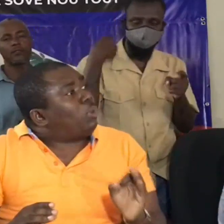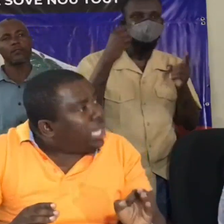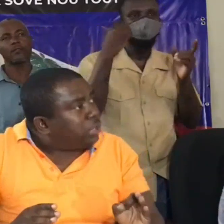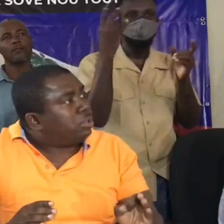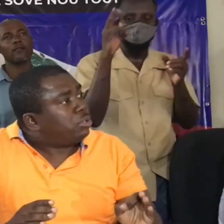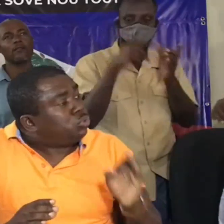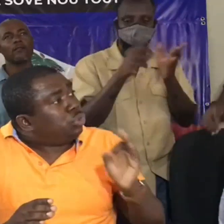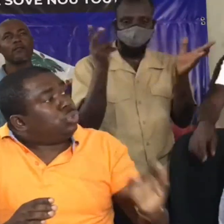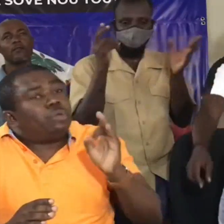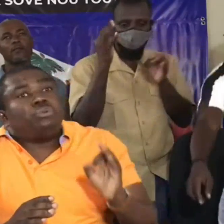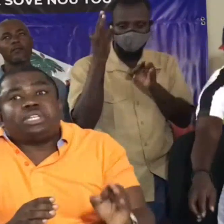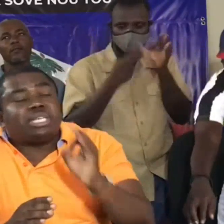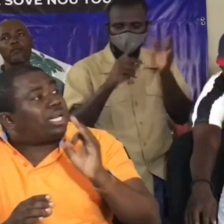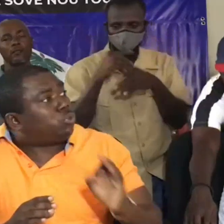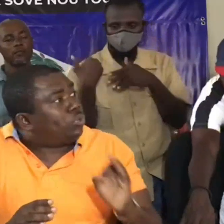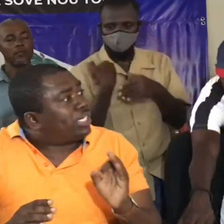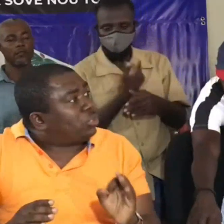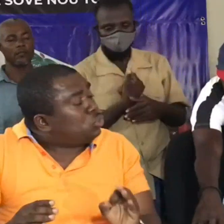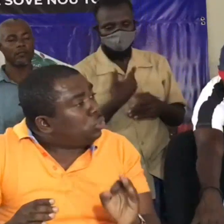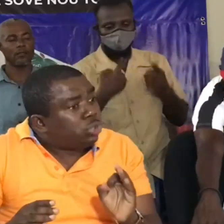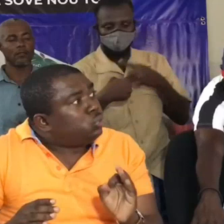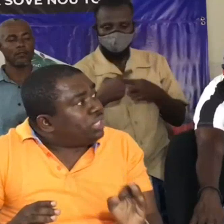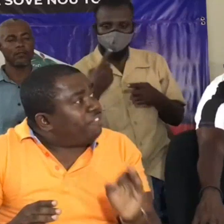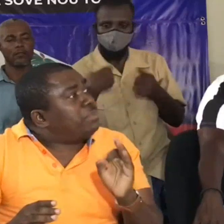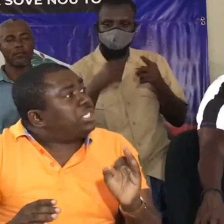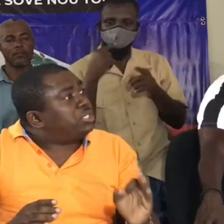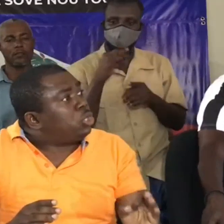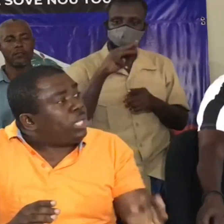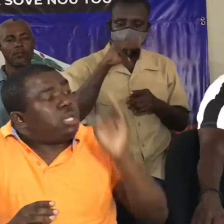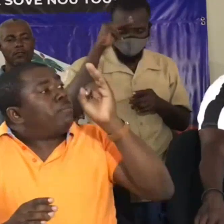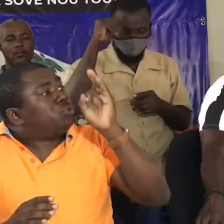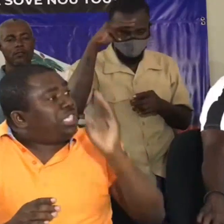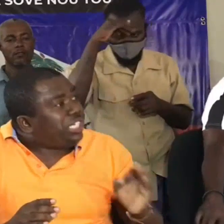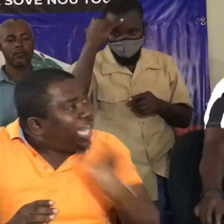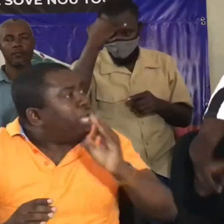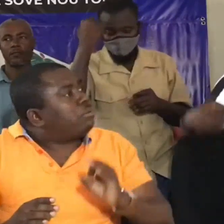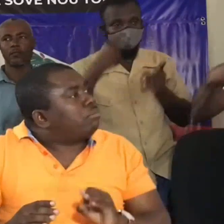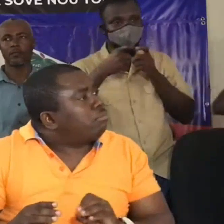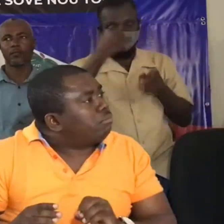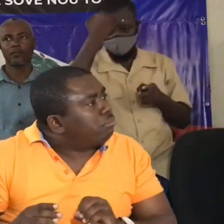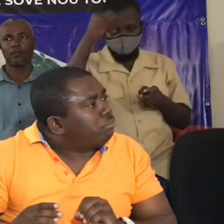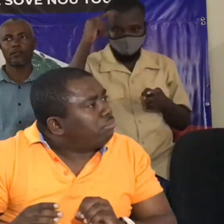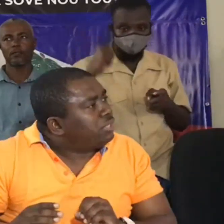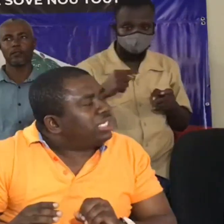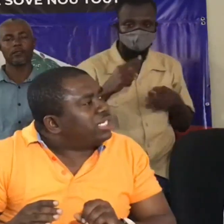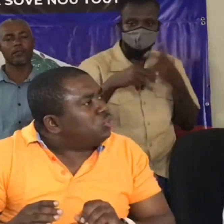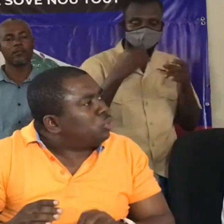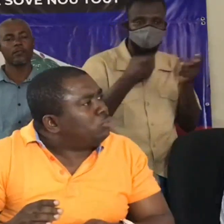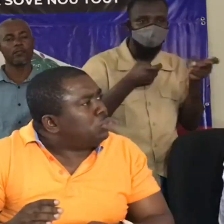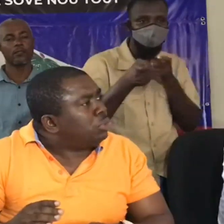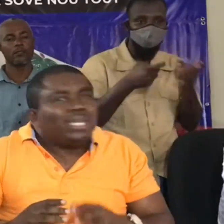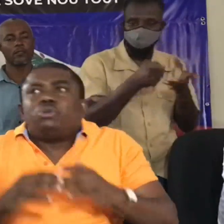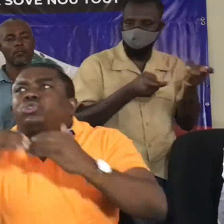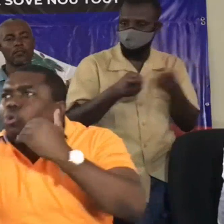au soir du juge le plus ancien à la Cour de cassation, Joseph Fessenjean lui, pour diriger cette transition